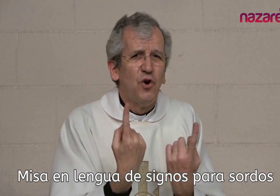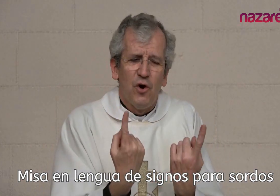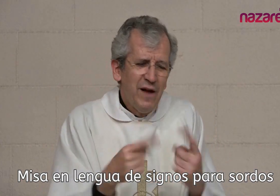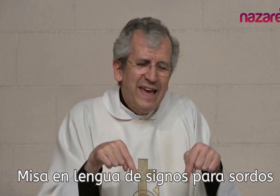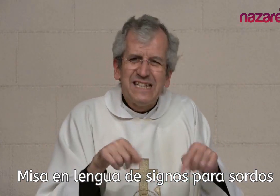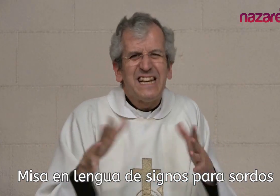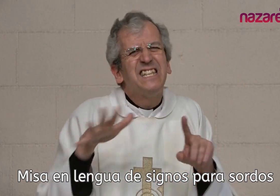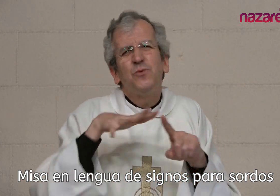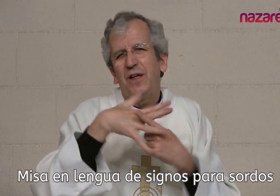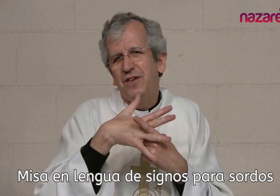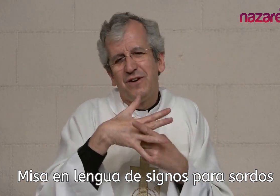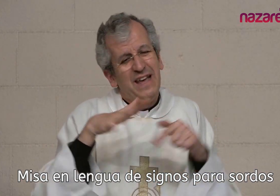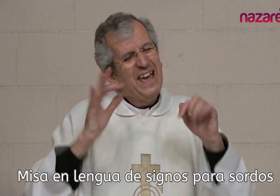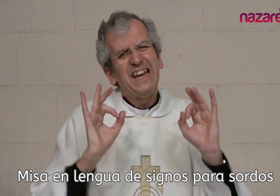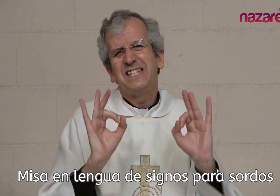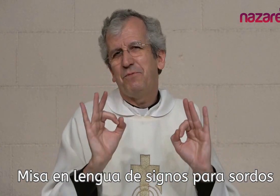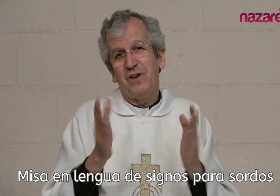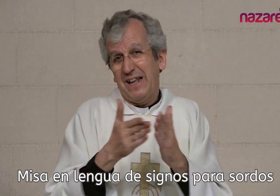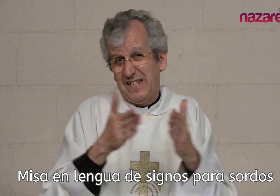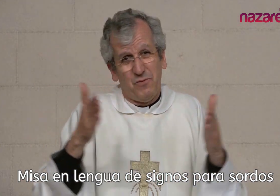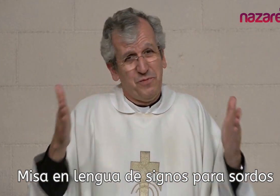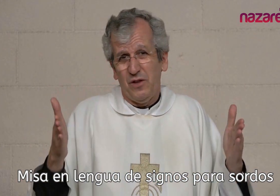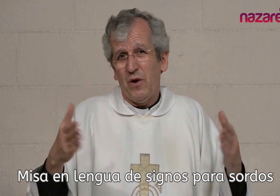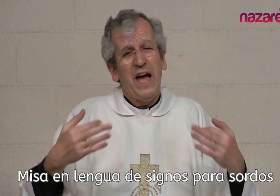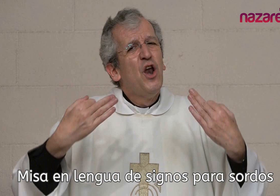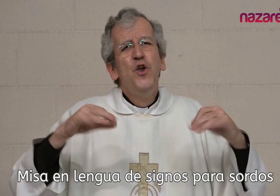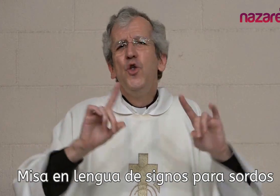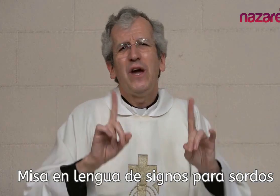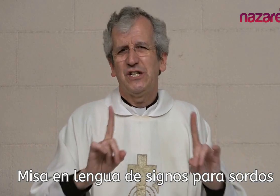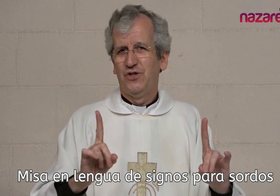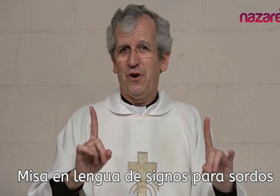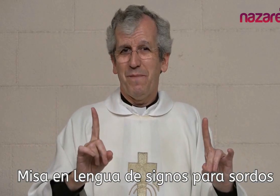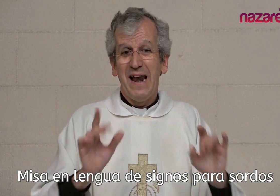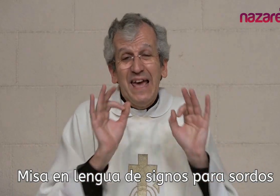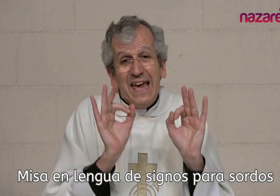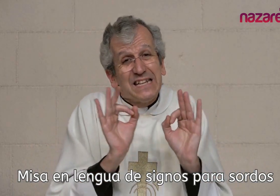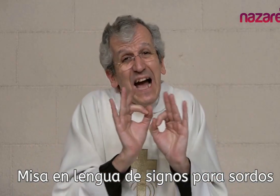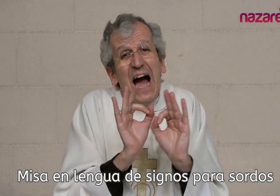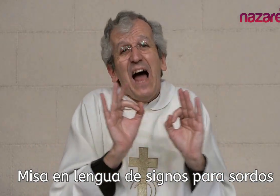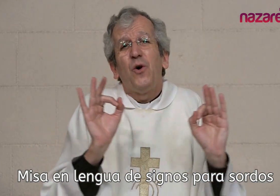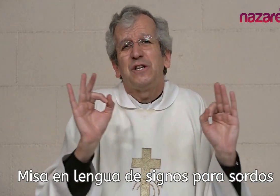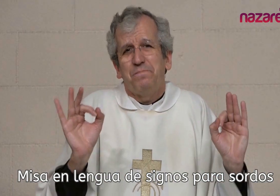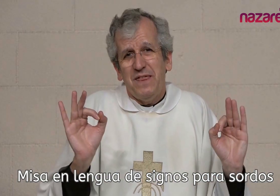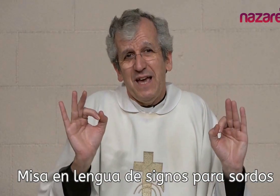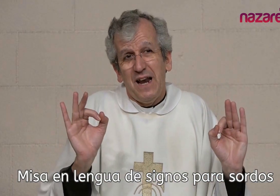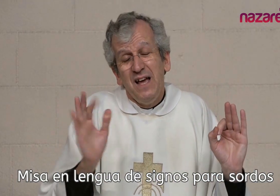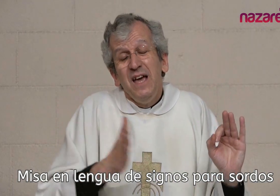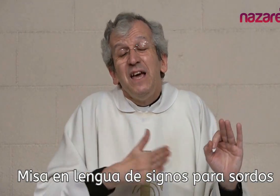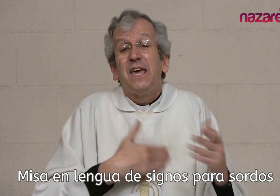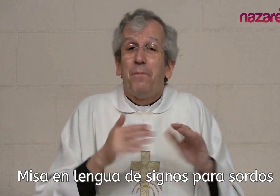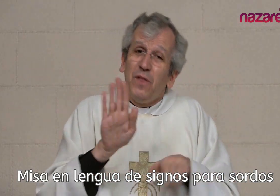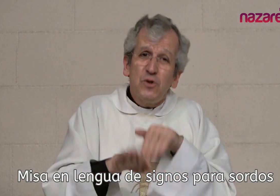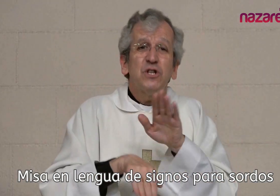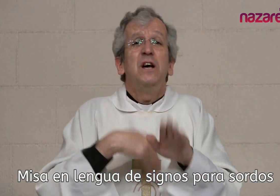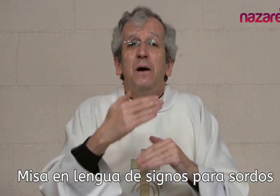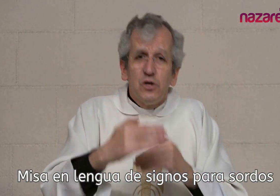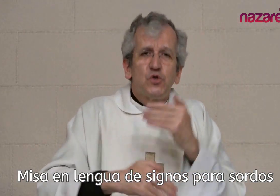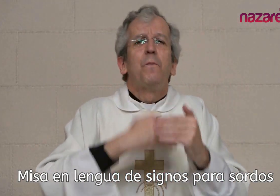no, esa situación excepcional que estamos viendo ahora no es normal, es algo especial, que podemos